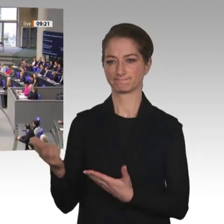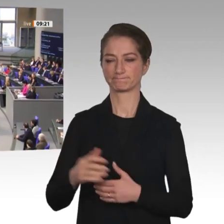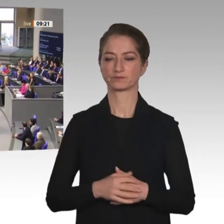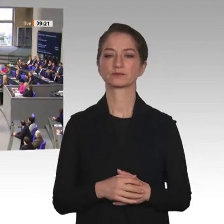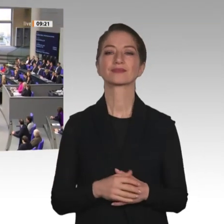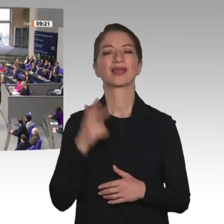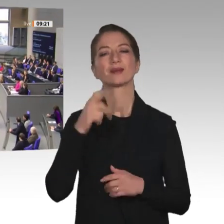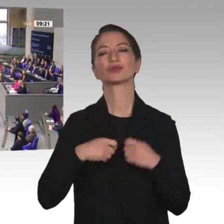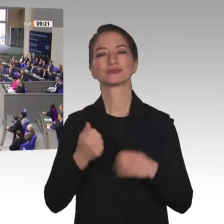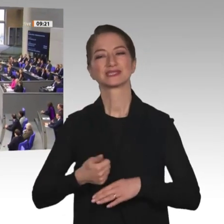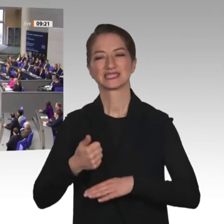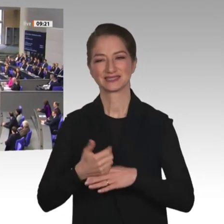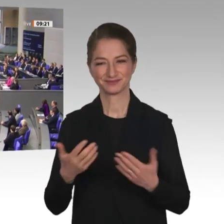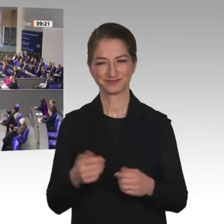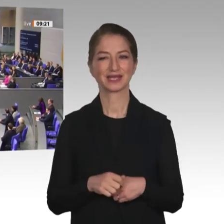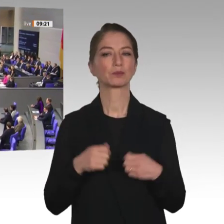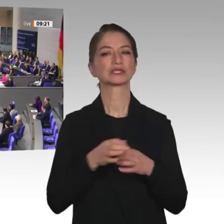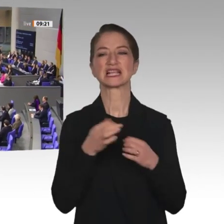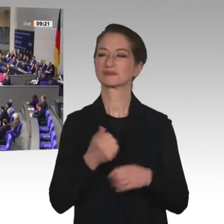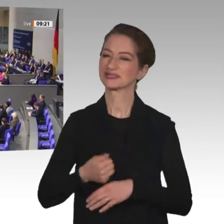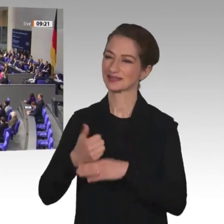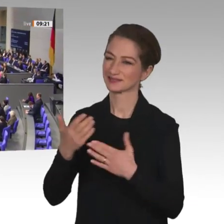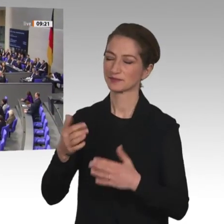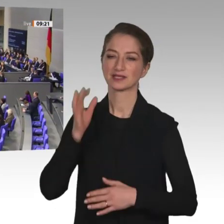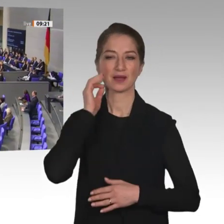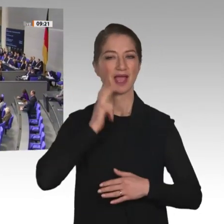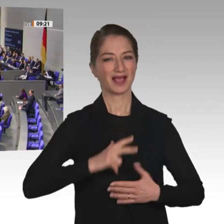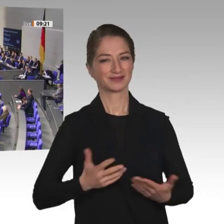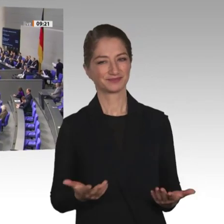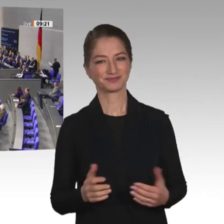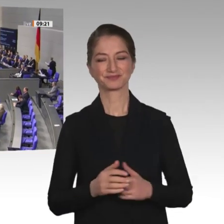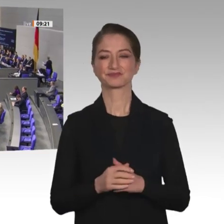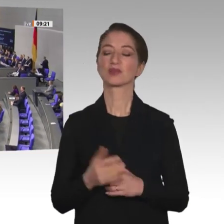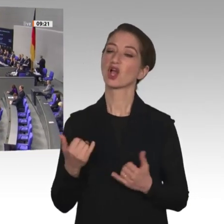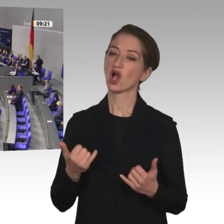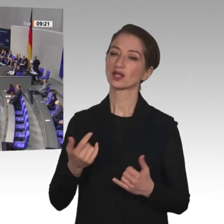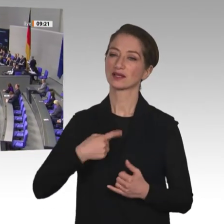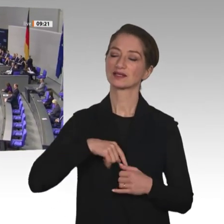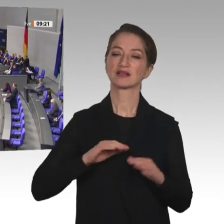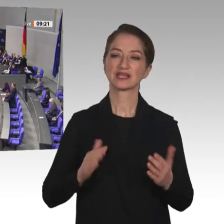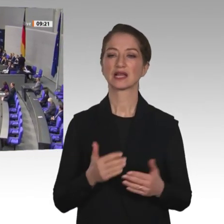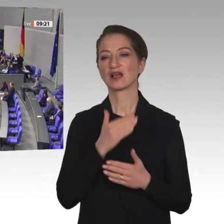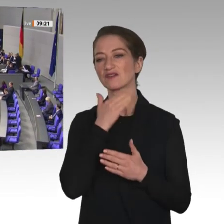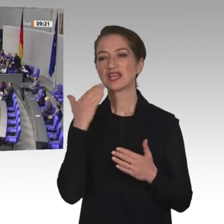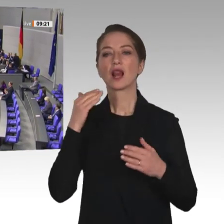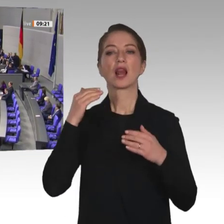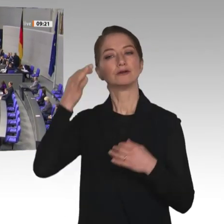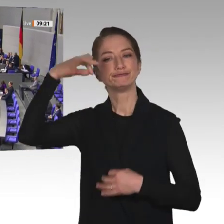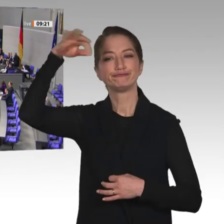Herr Bundespräsident, Herr Bundestagspräsident, meine Damen und Herren, wir werden heute wieder viel Einigkeit